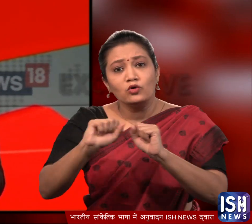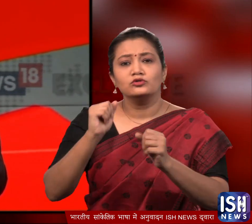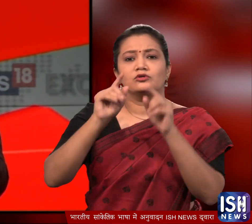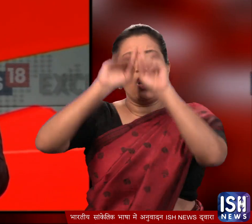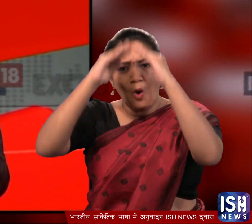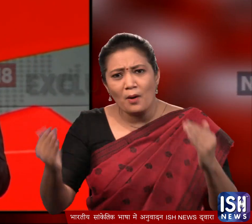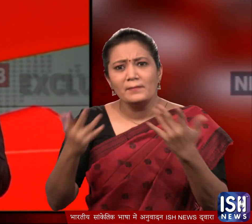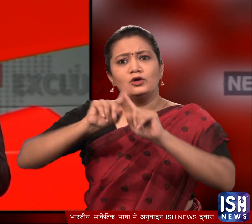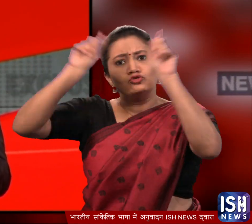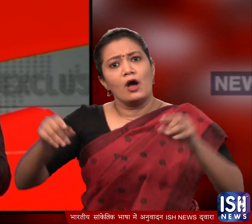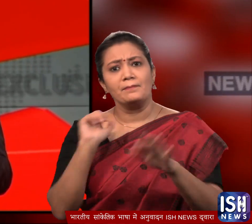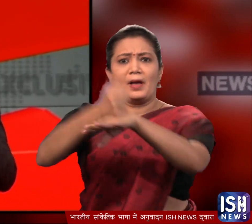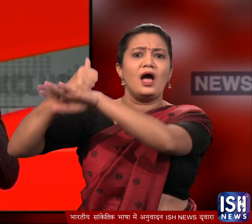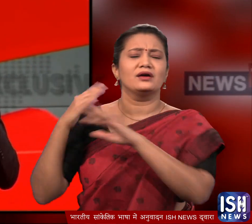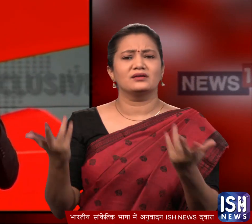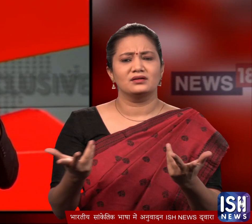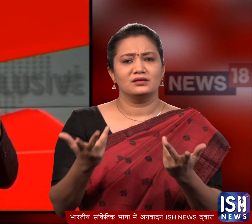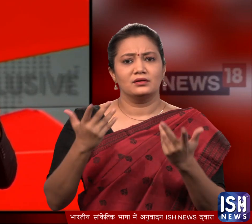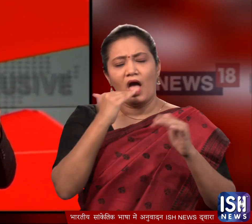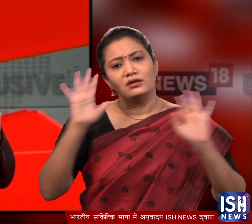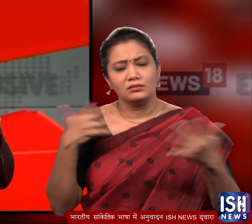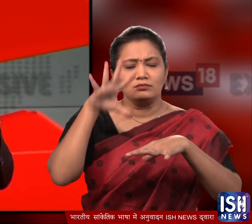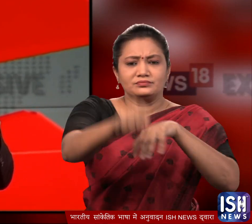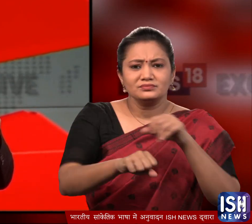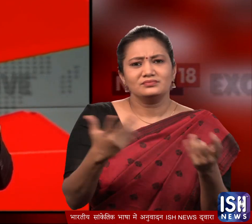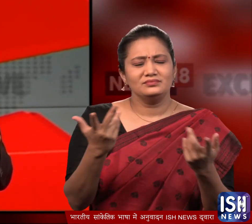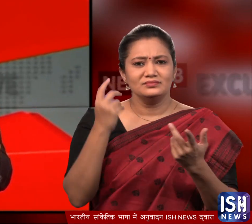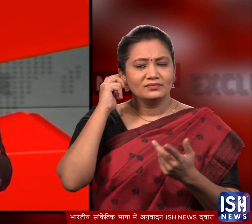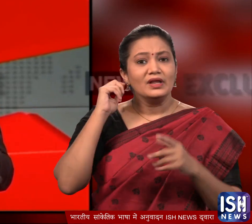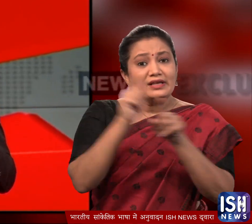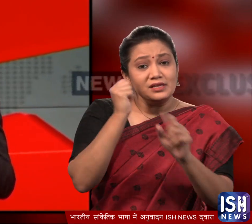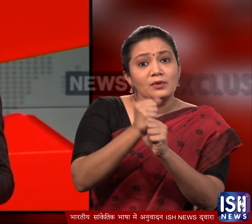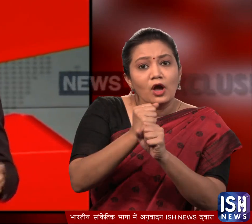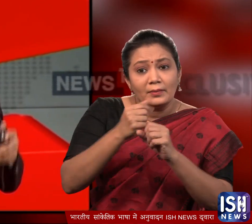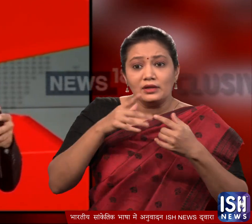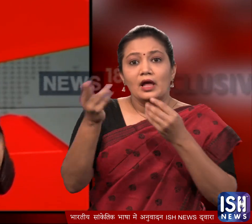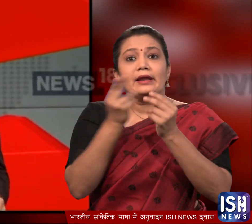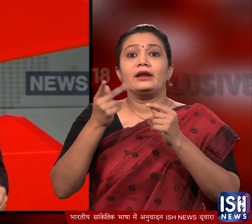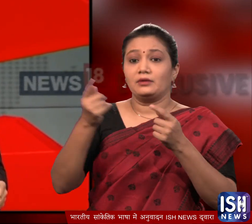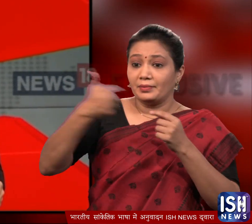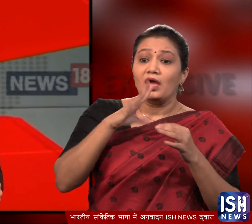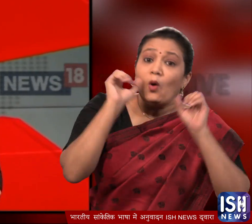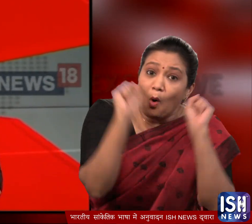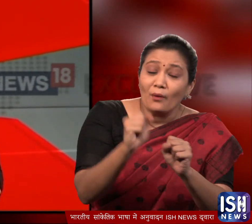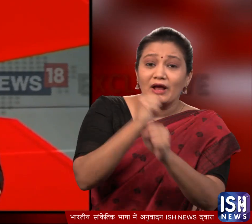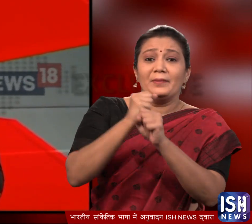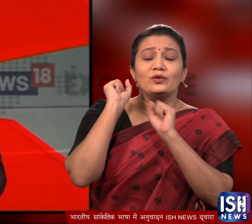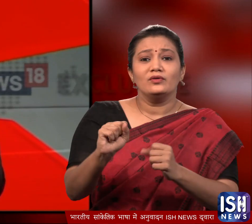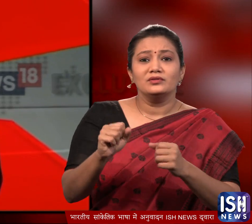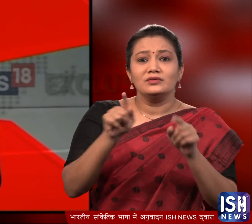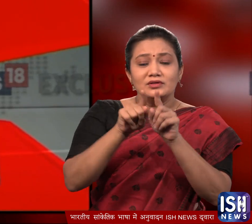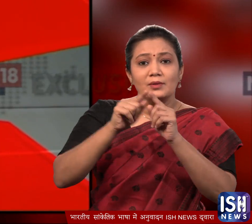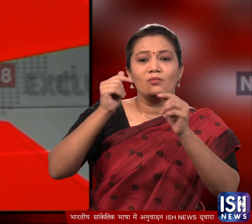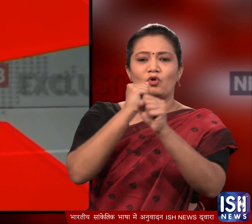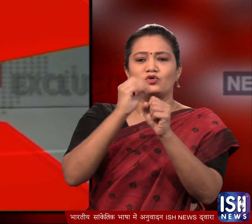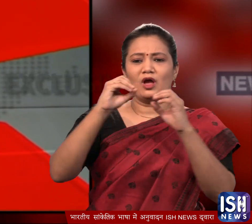मकान दुकान बना लिए थे। इन्हीं अवैध कब्जे वाली जमीन को एक सरकारी विभाग को ही भूमाफिया ने किराए पर दे दिया। वहां